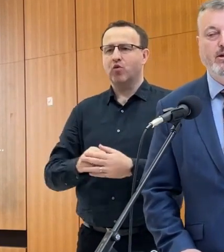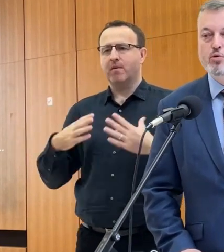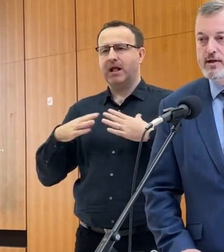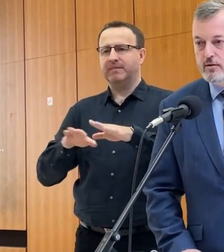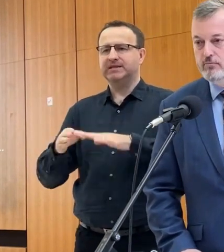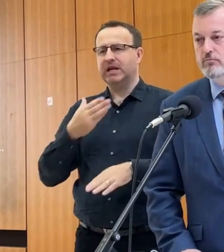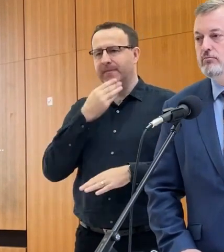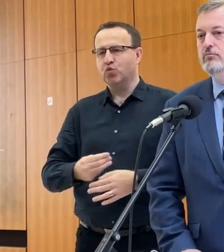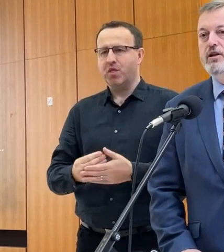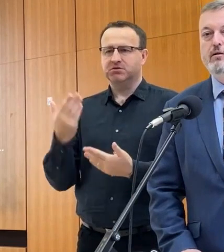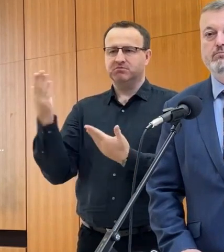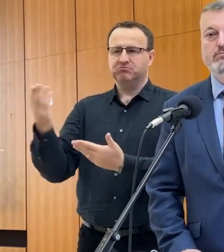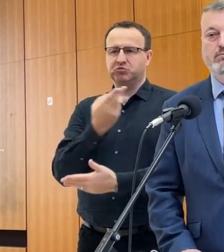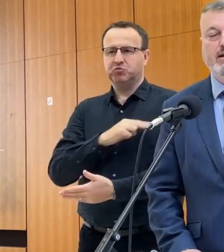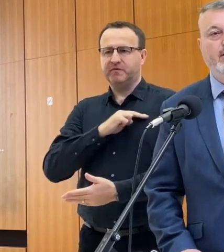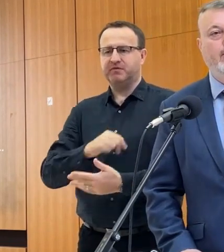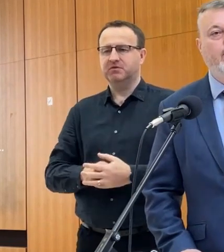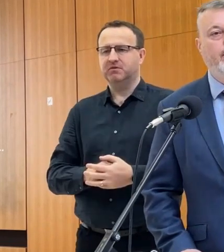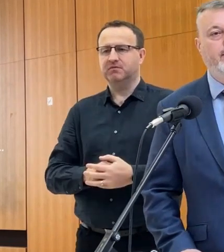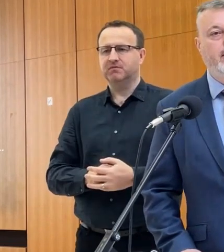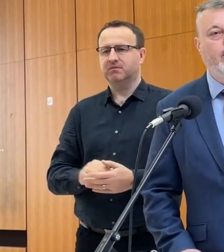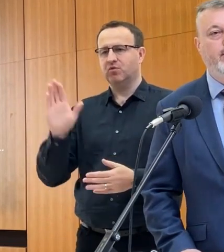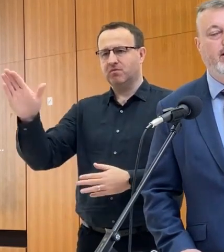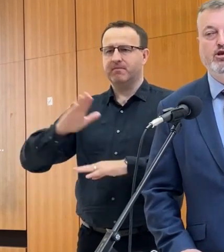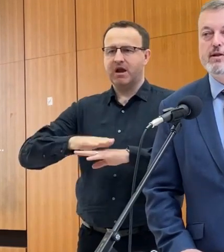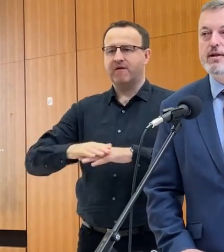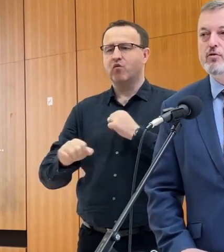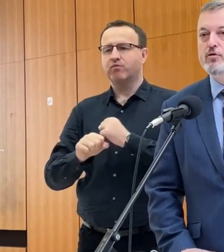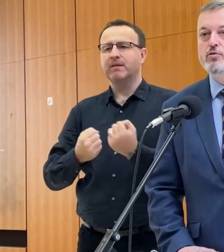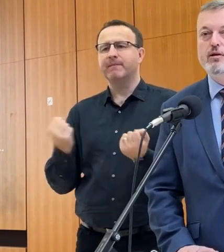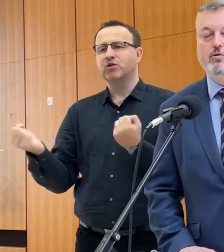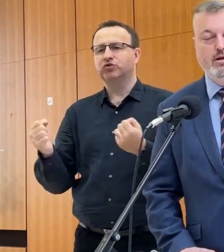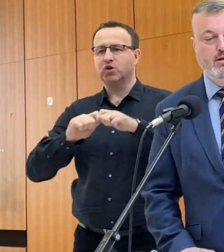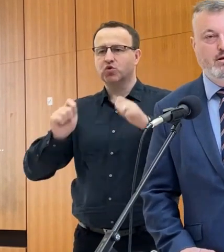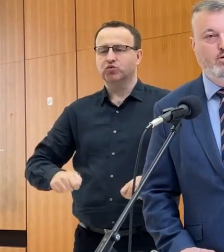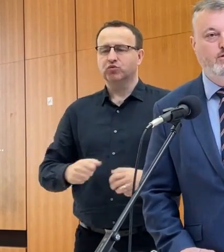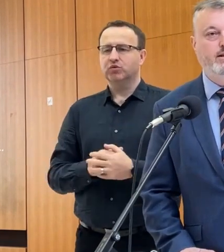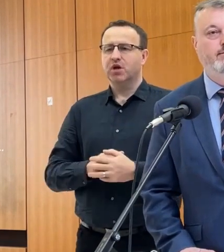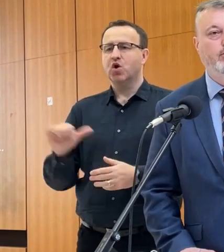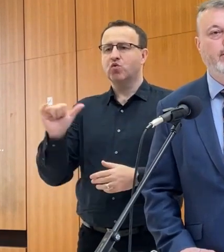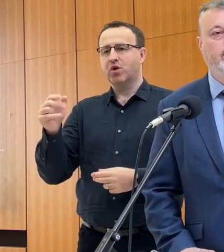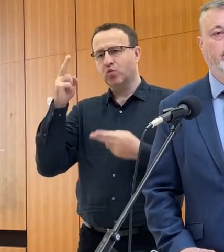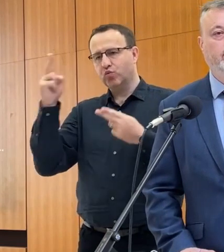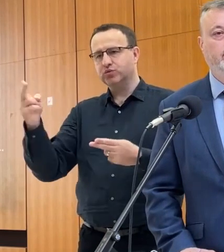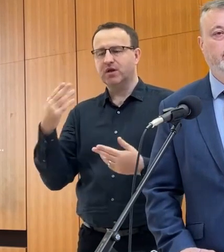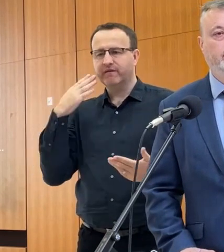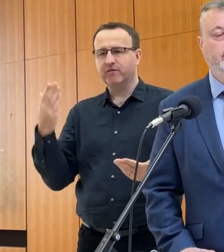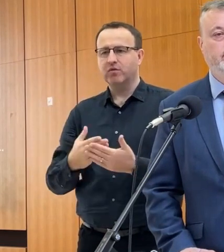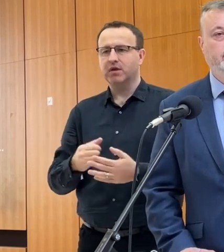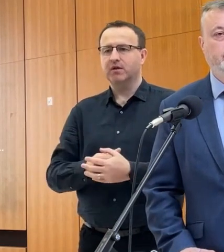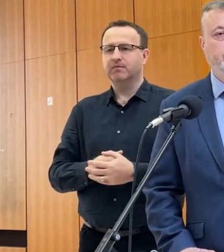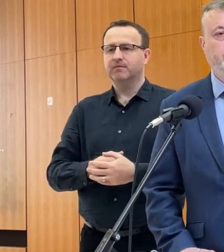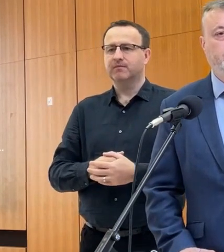ministra Mikulca. Je v jeho oprávnení robiť manažerské rozhodnutia, ktoré uzná za vhodné. Tak je to pôda,